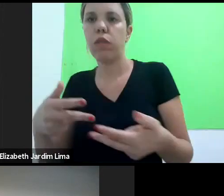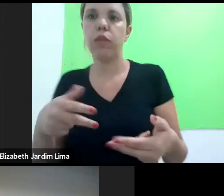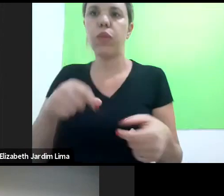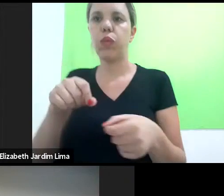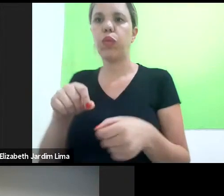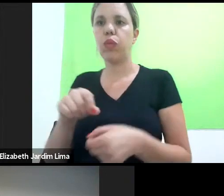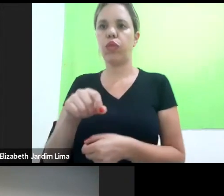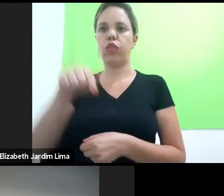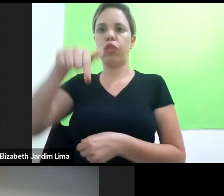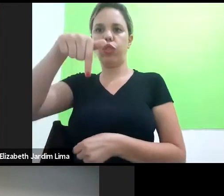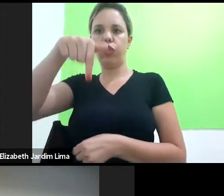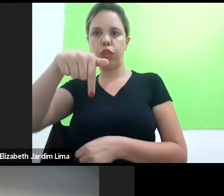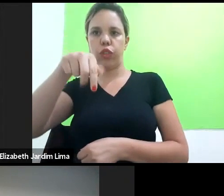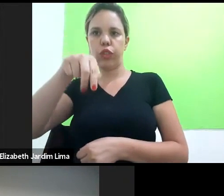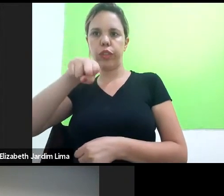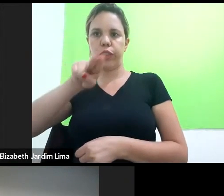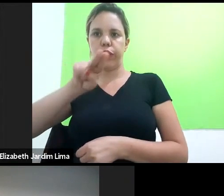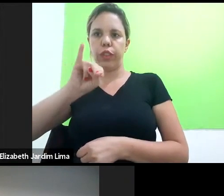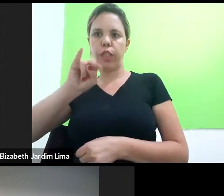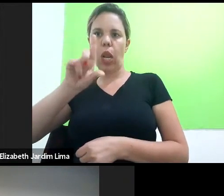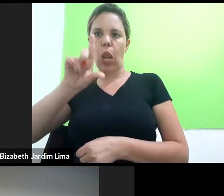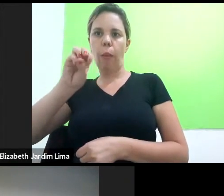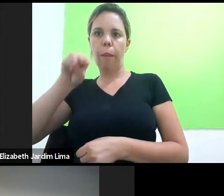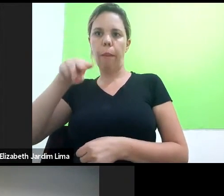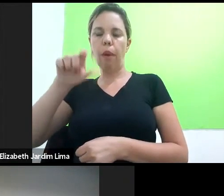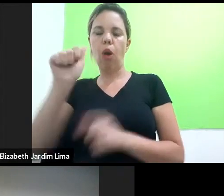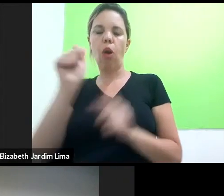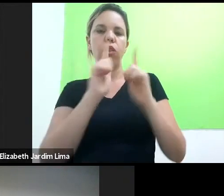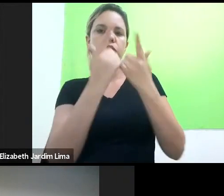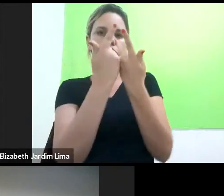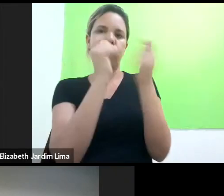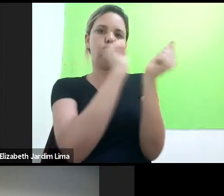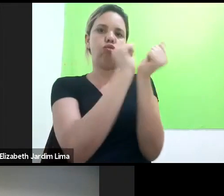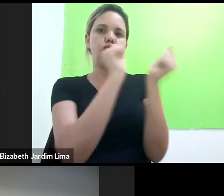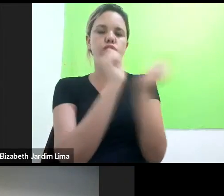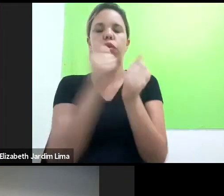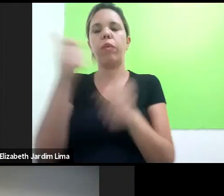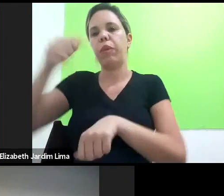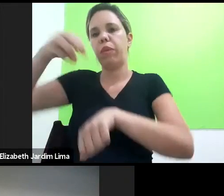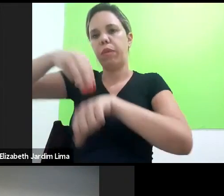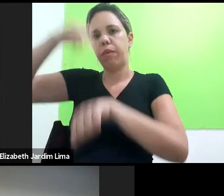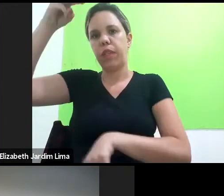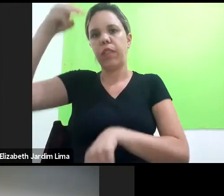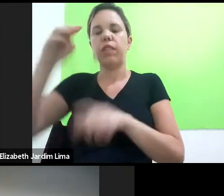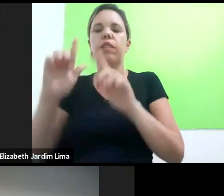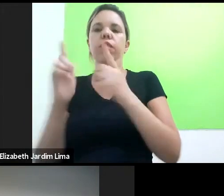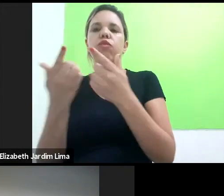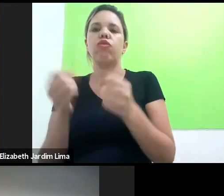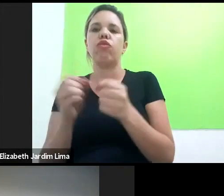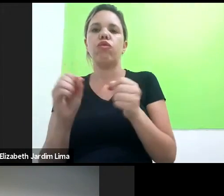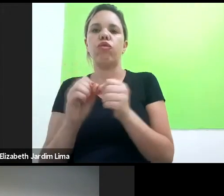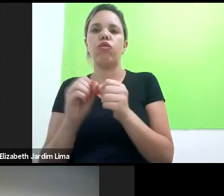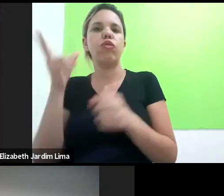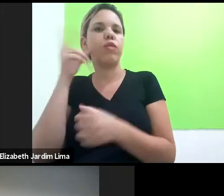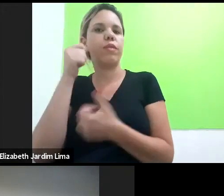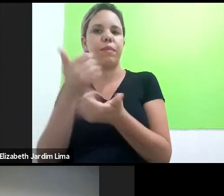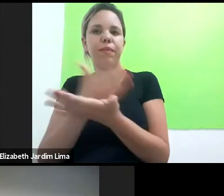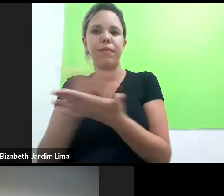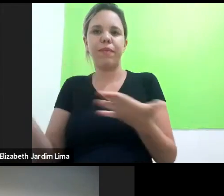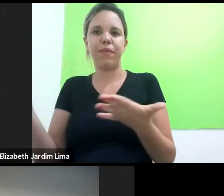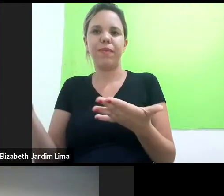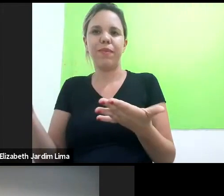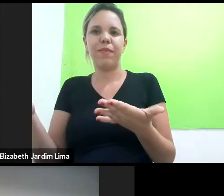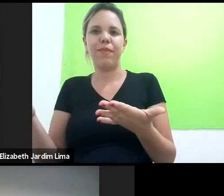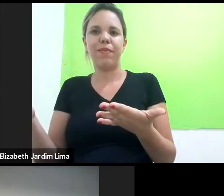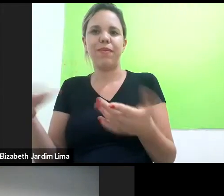quilombola do Quilombo Calunga, primeira mulher quilombola mestre em Direito do Brasil, e a gente quer te ouvir. Pode começar a sua fala do começo para não